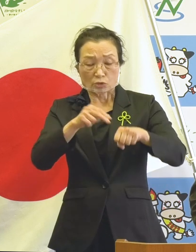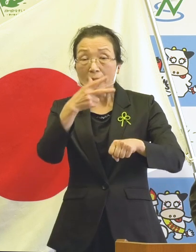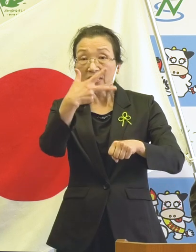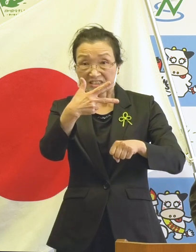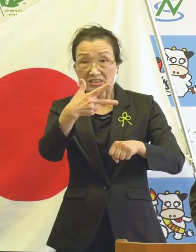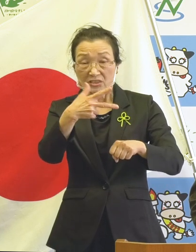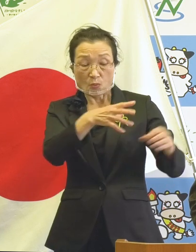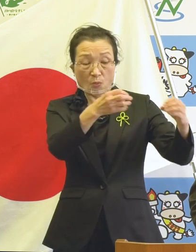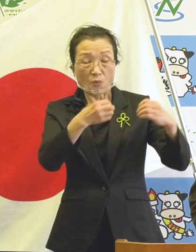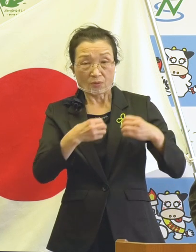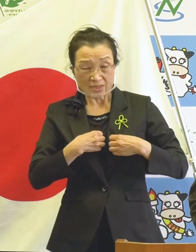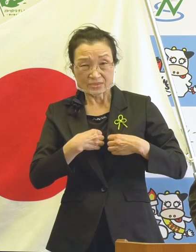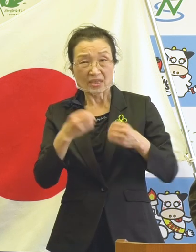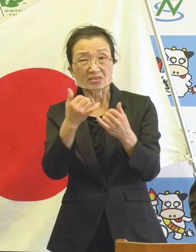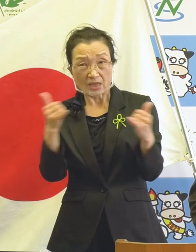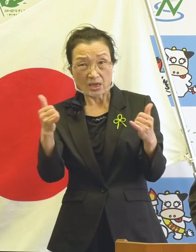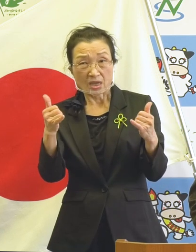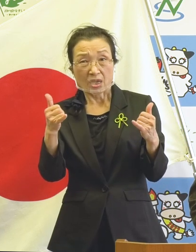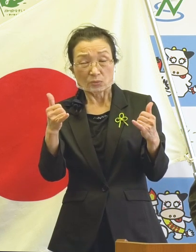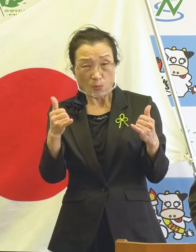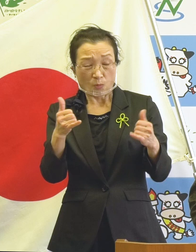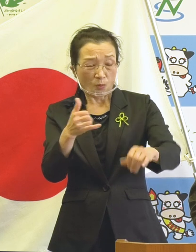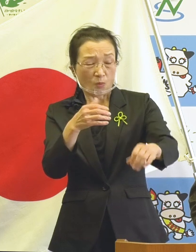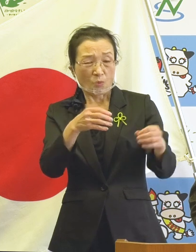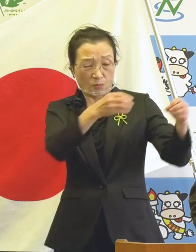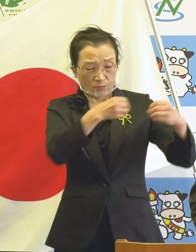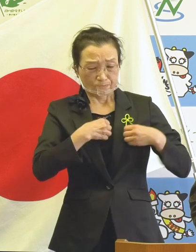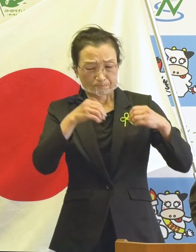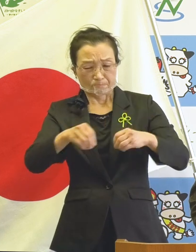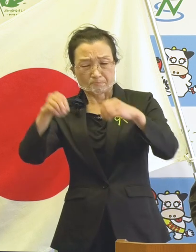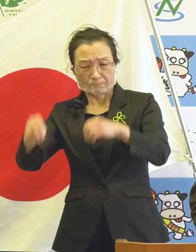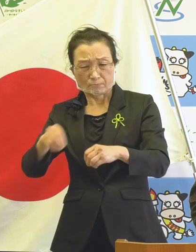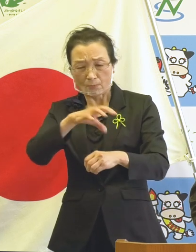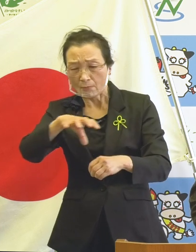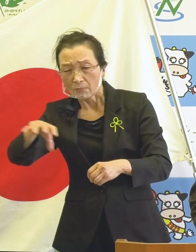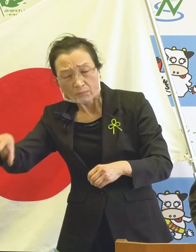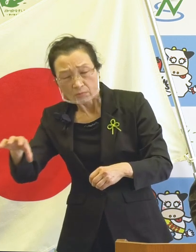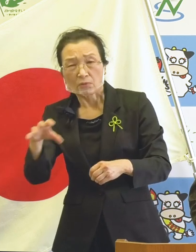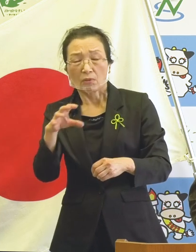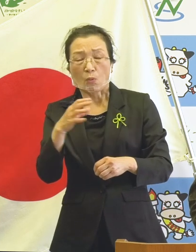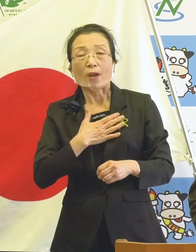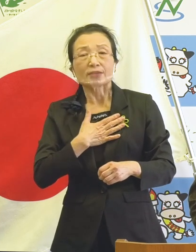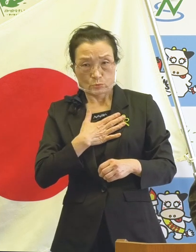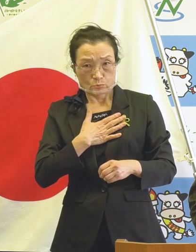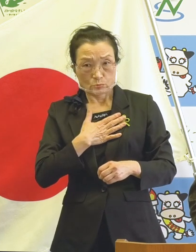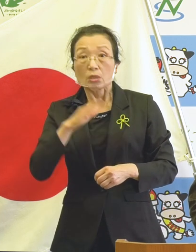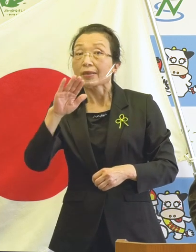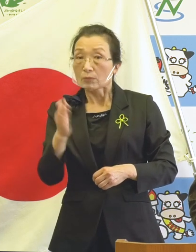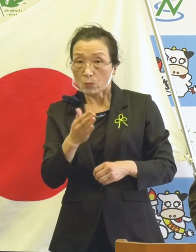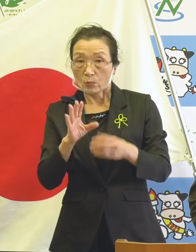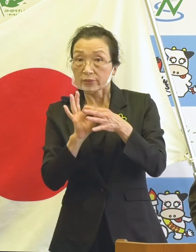感染者の多くは感染経路が確認されておりますが、引き続